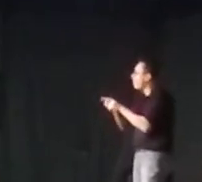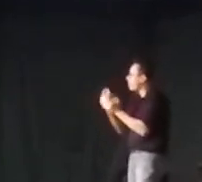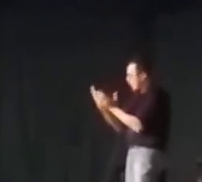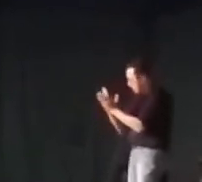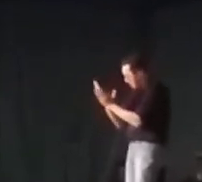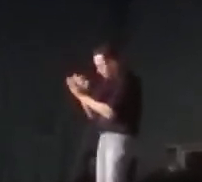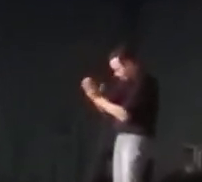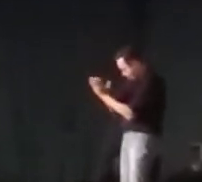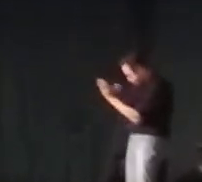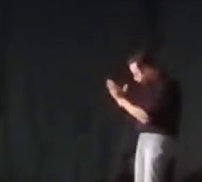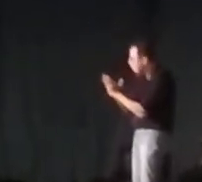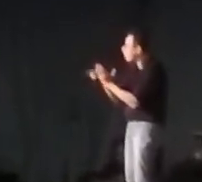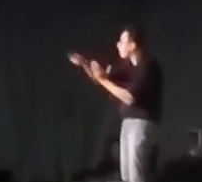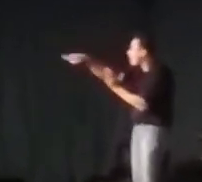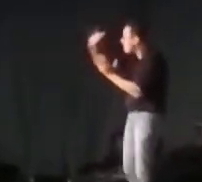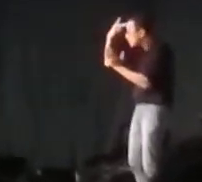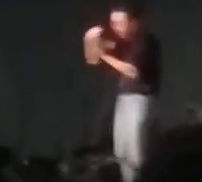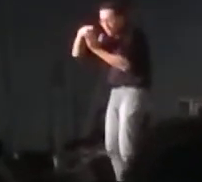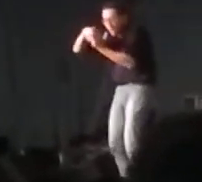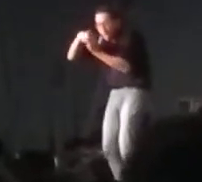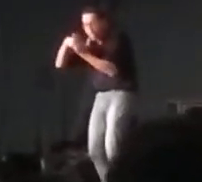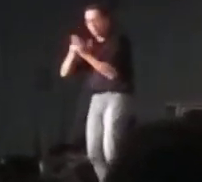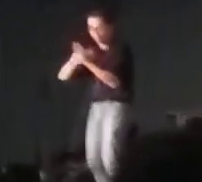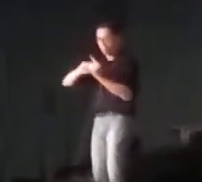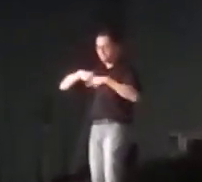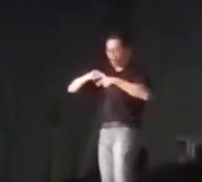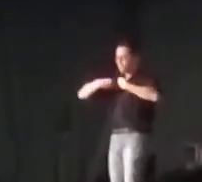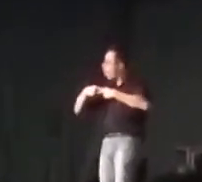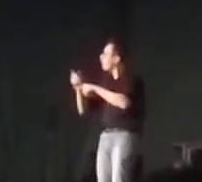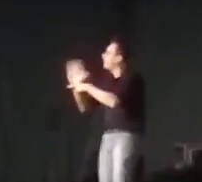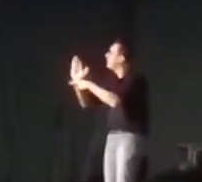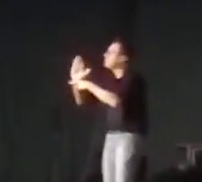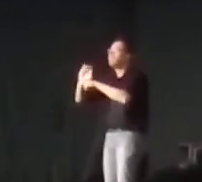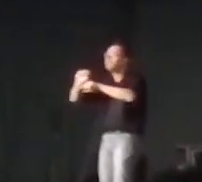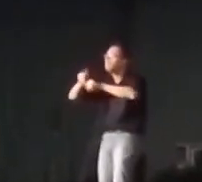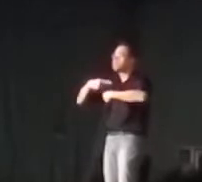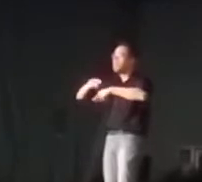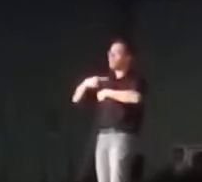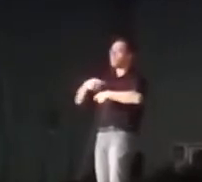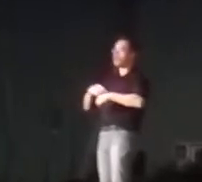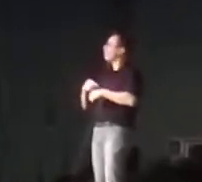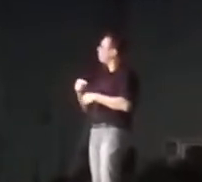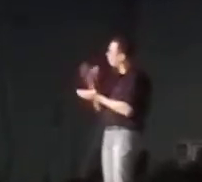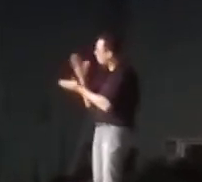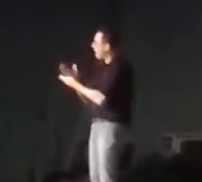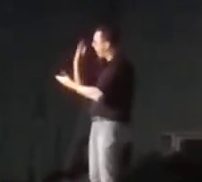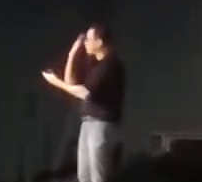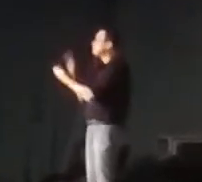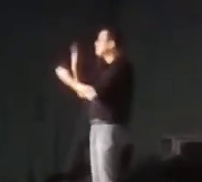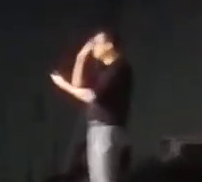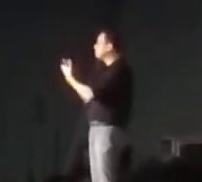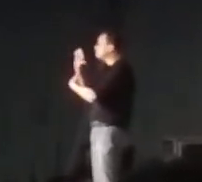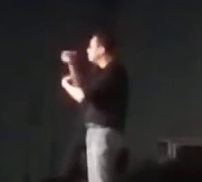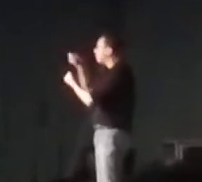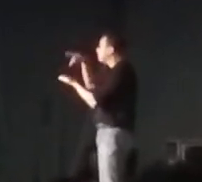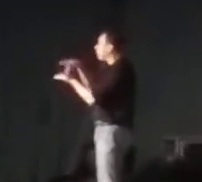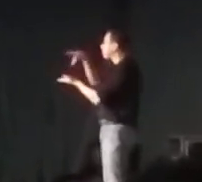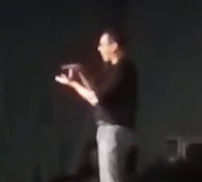né, o nosso espectador, para parar de acreditar nessas verdades absolutas. Outro dia